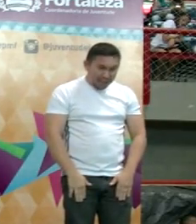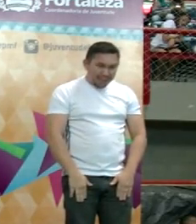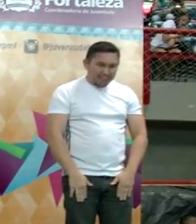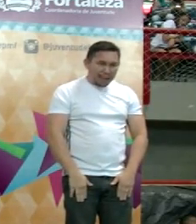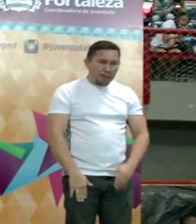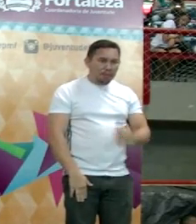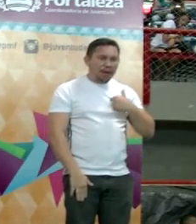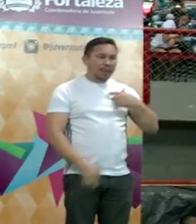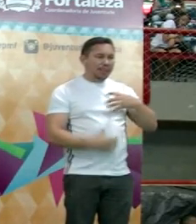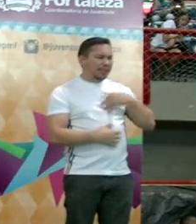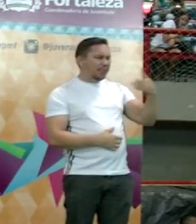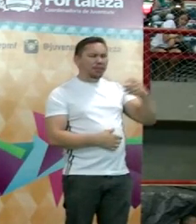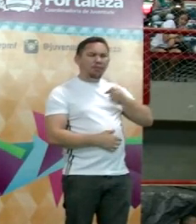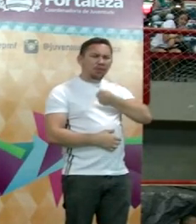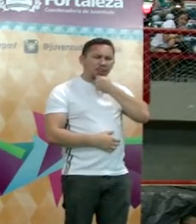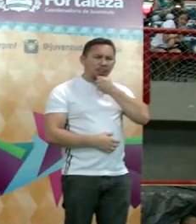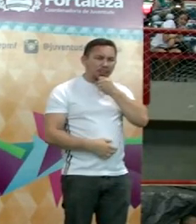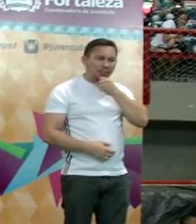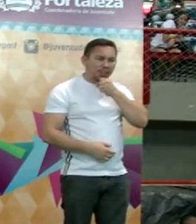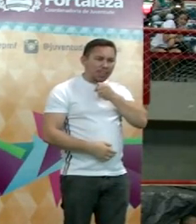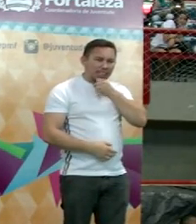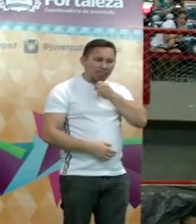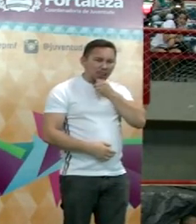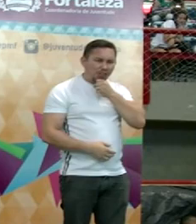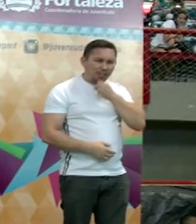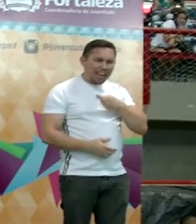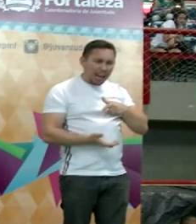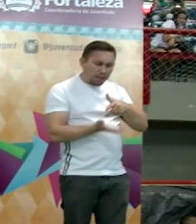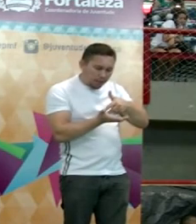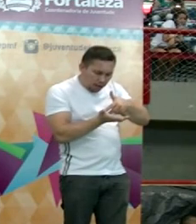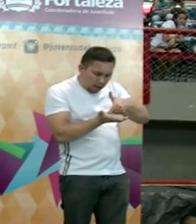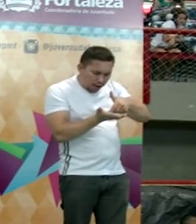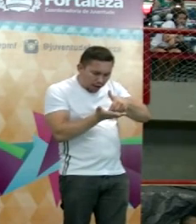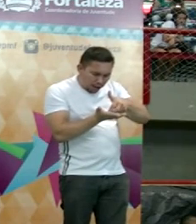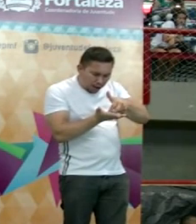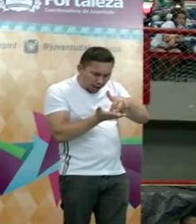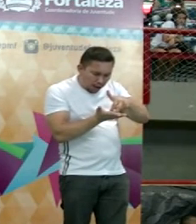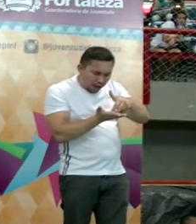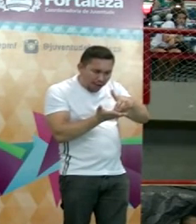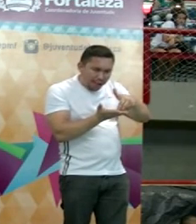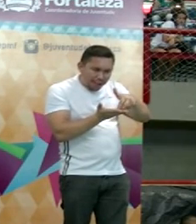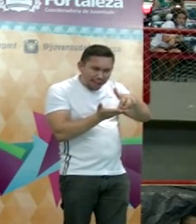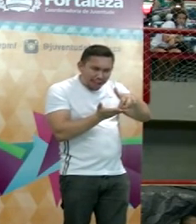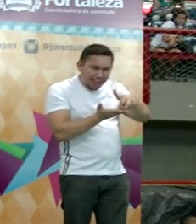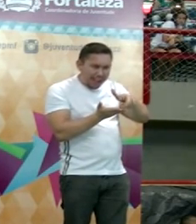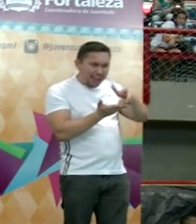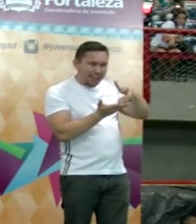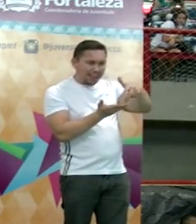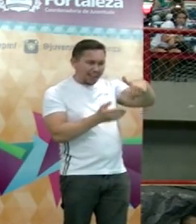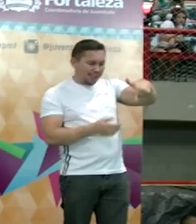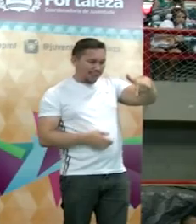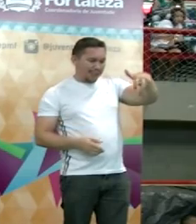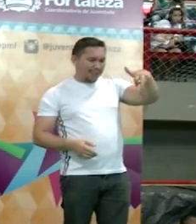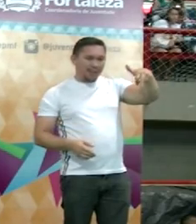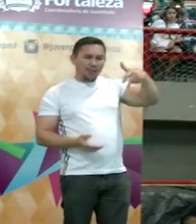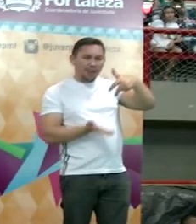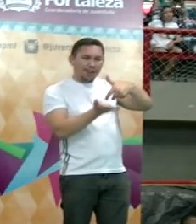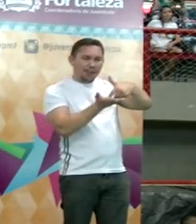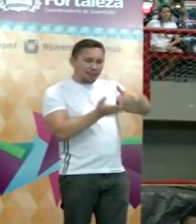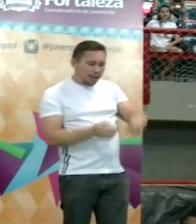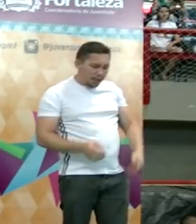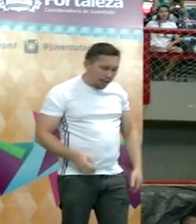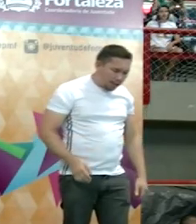ó. Por que ele arrasta os pés? Porque a perna é tão pesada que o pobre não consegue nem levantar. É um sacrifício tão